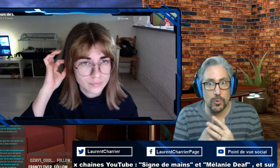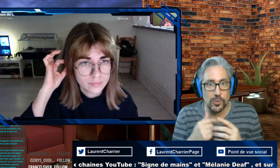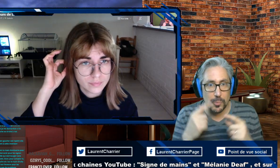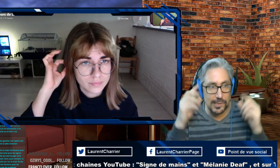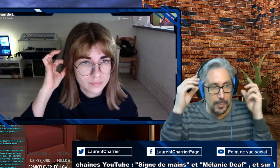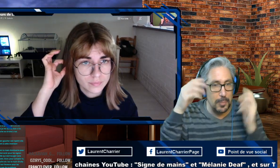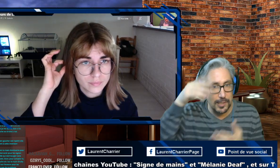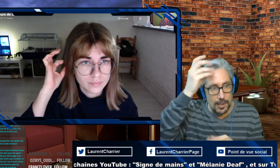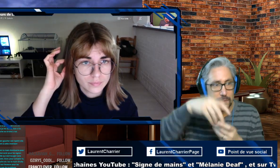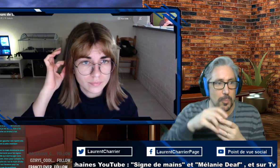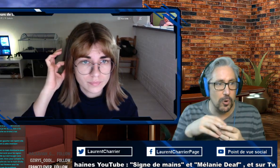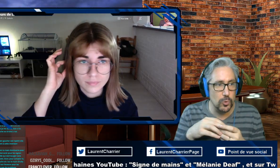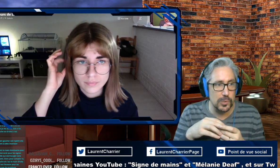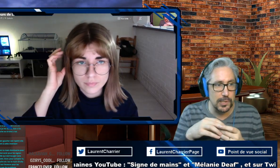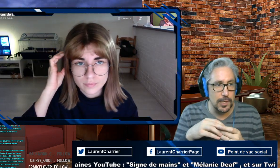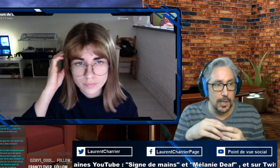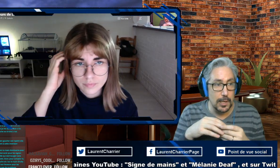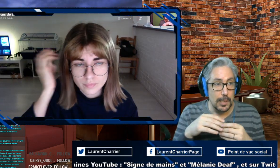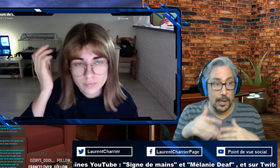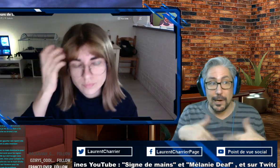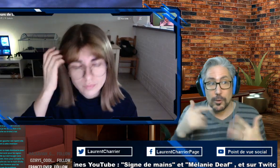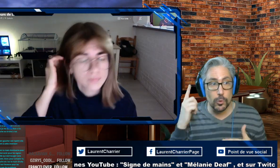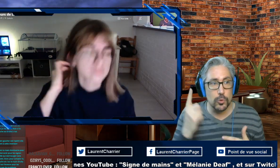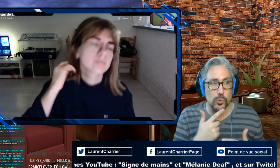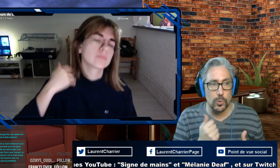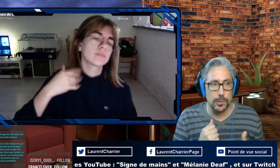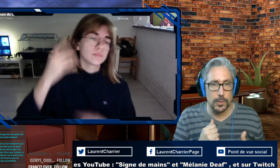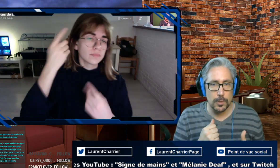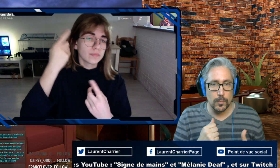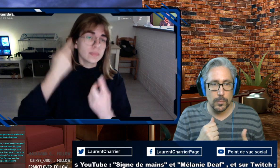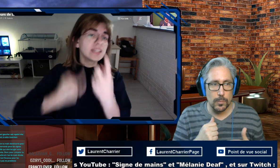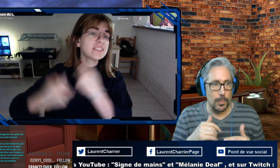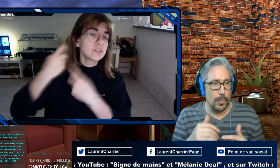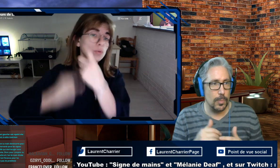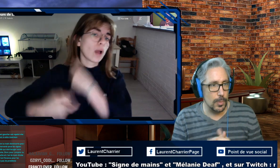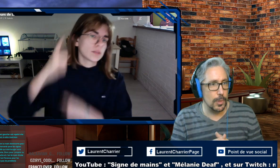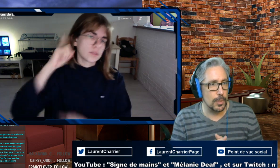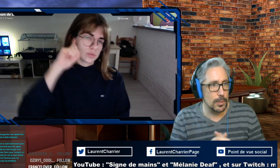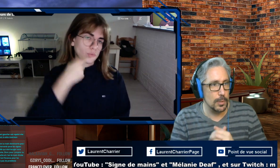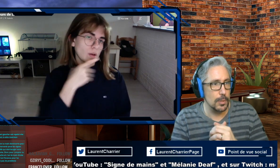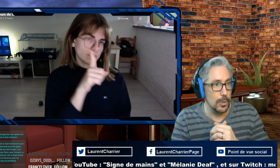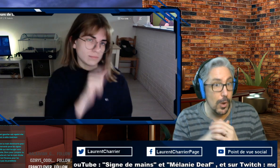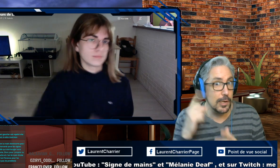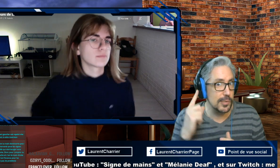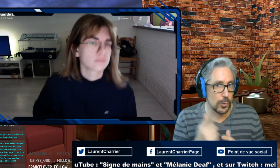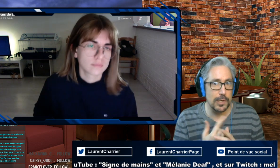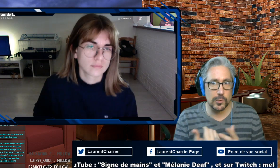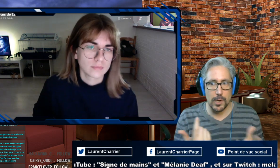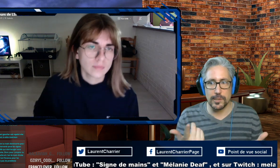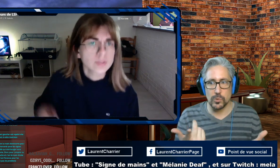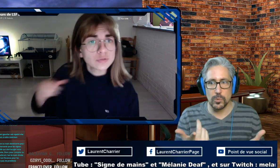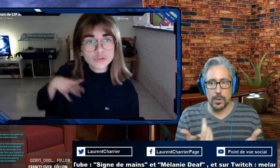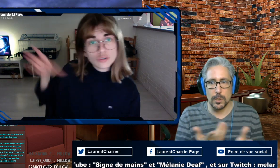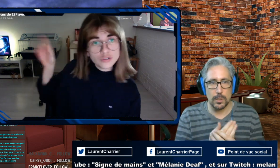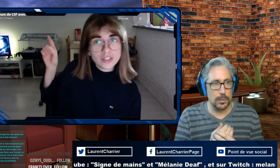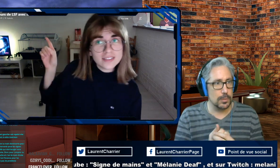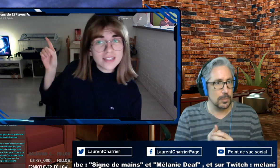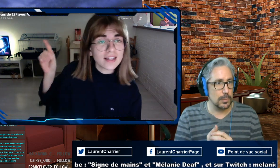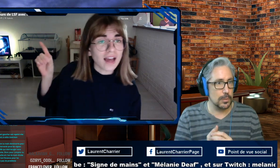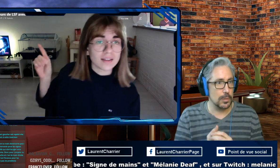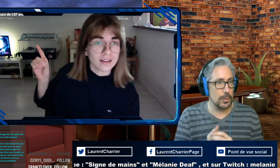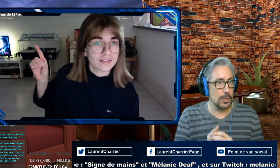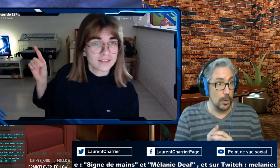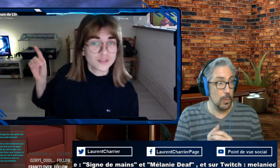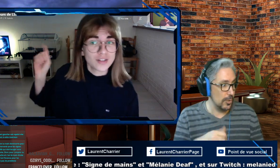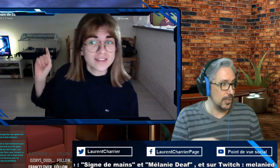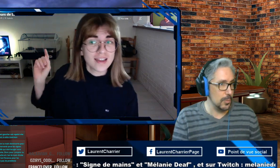des fois, on a beaucoup de surprises. Ça permet d'apprendre aussi la culture sourde. Et l'histoire des sourds. Ouais, l'histoire des sourds. Je l'ai dit,